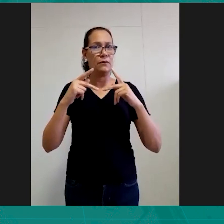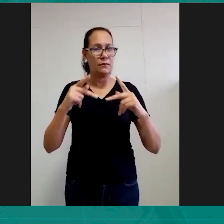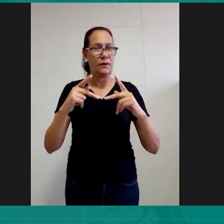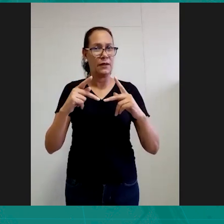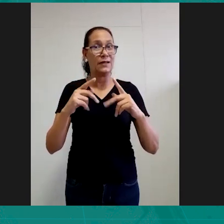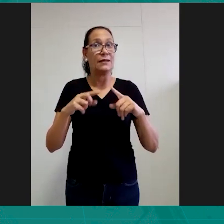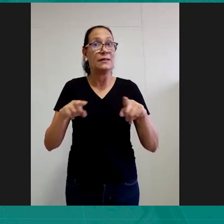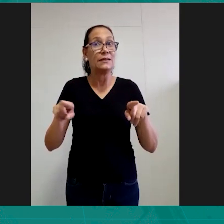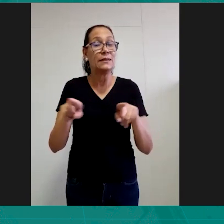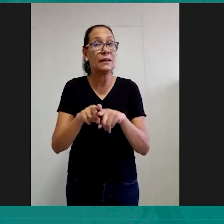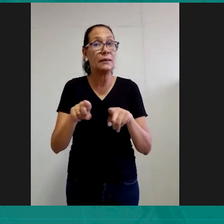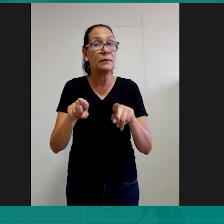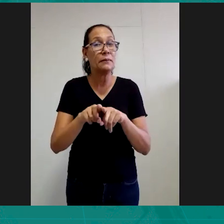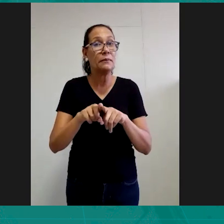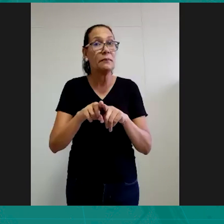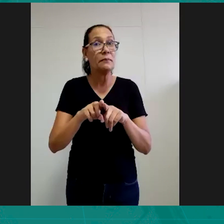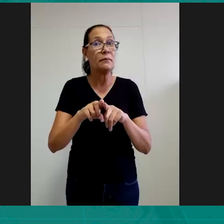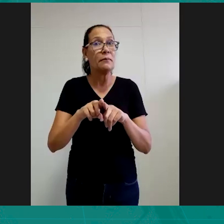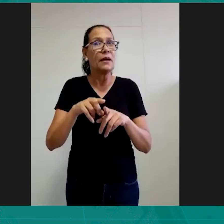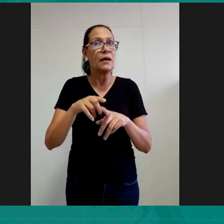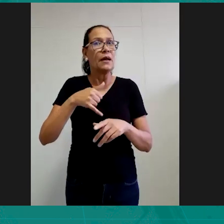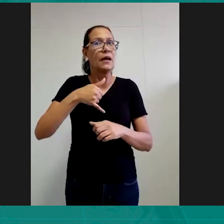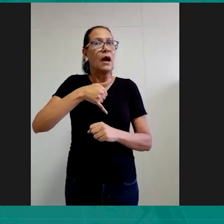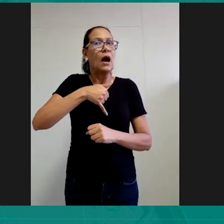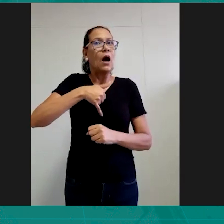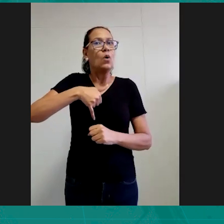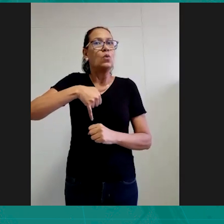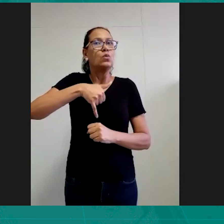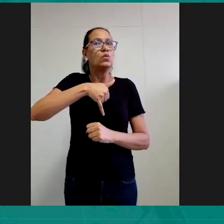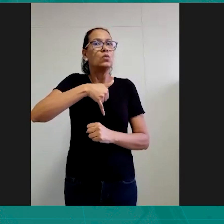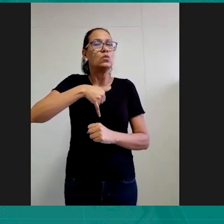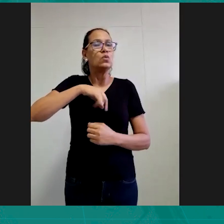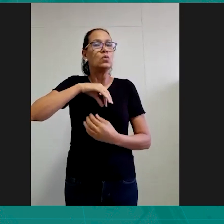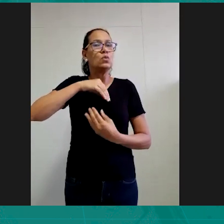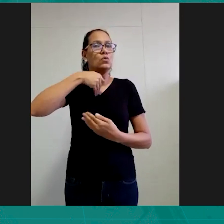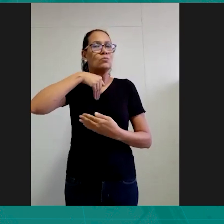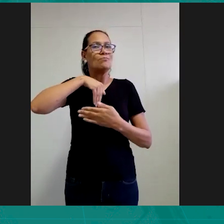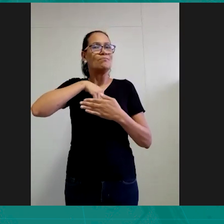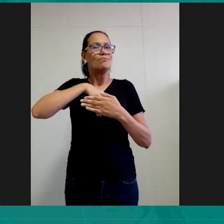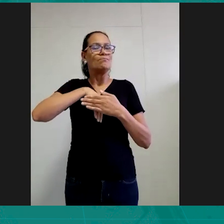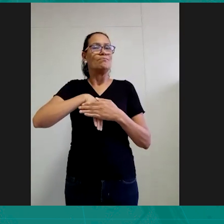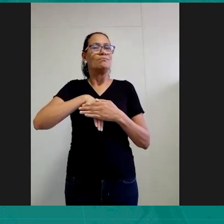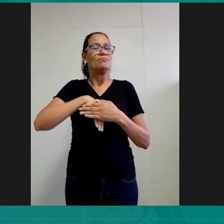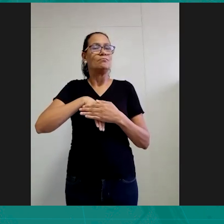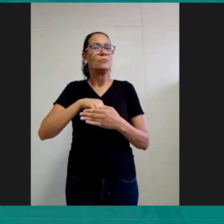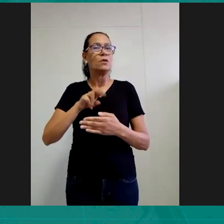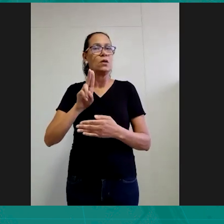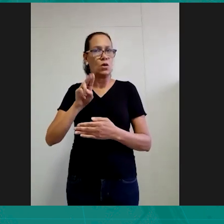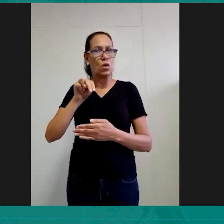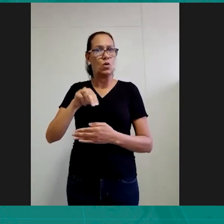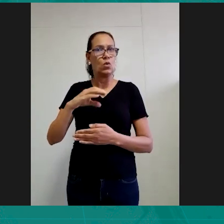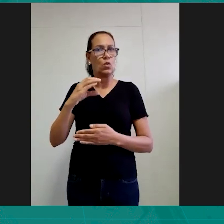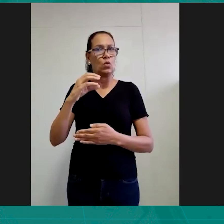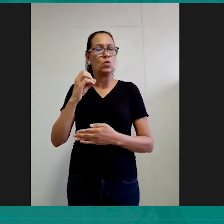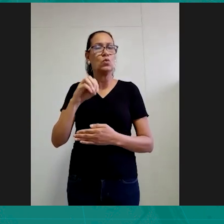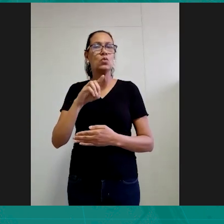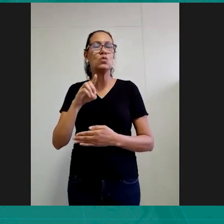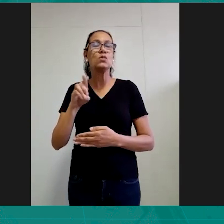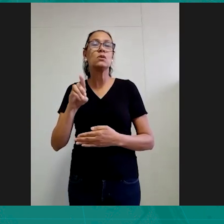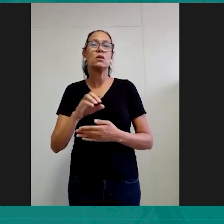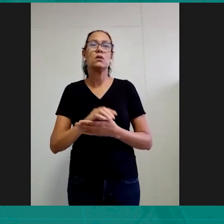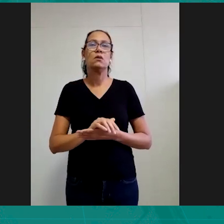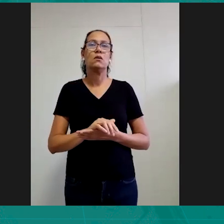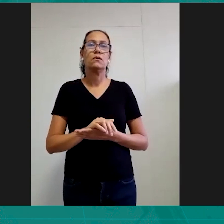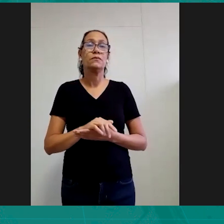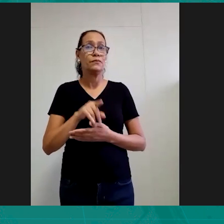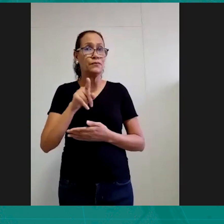Conforme você vai seguindo aquela direção e praticando, porque na prática você pode errar, não é isso? Certo?